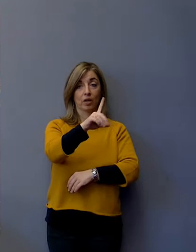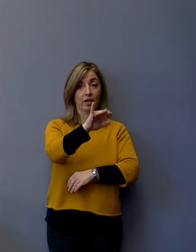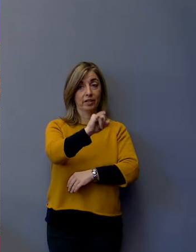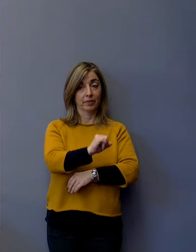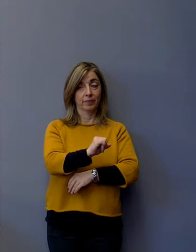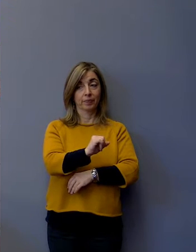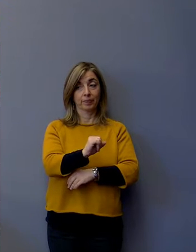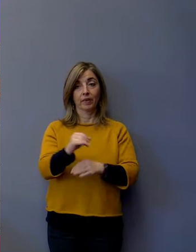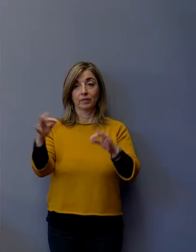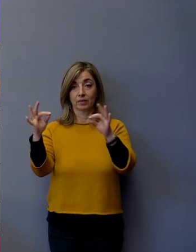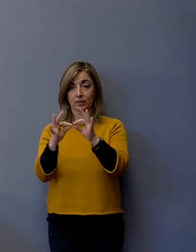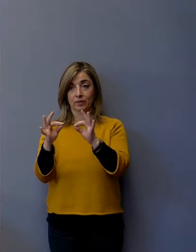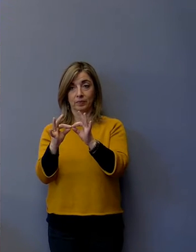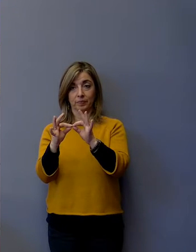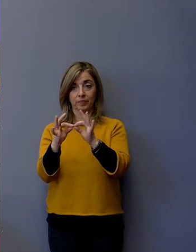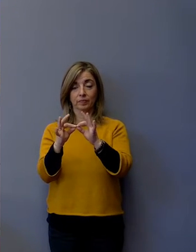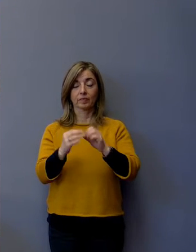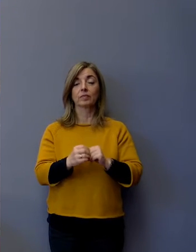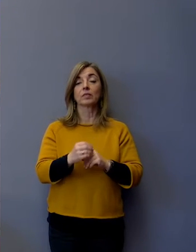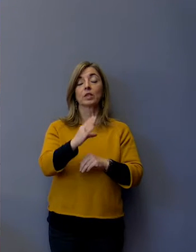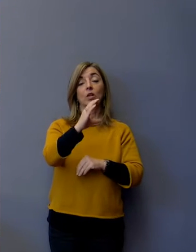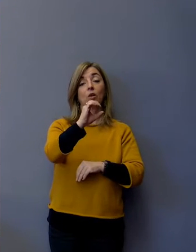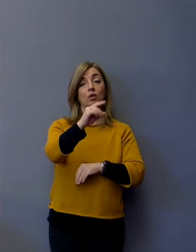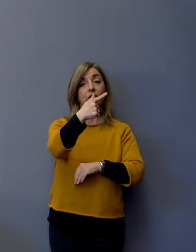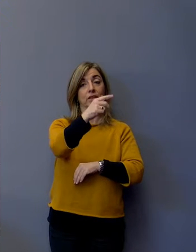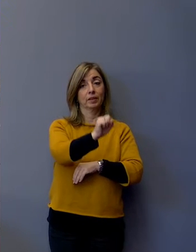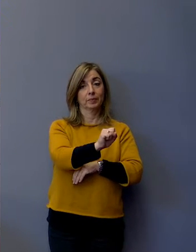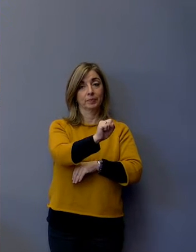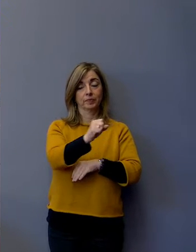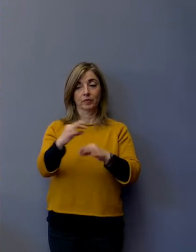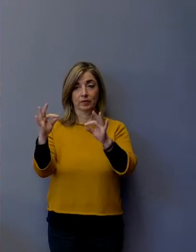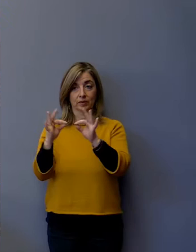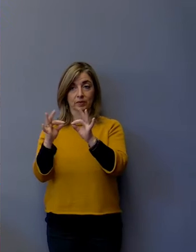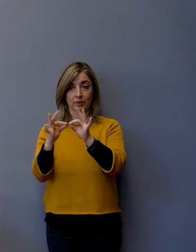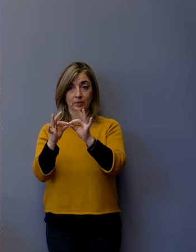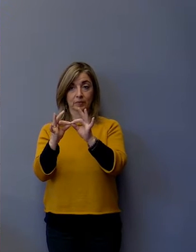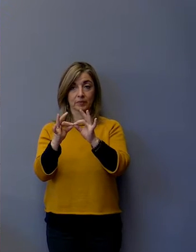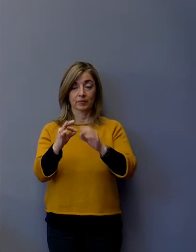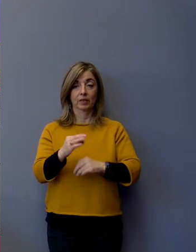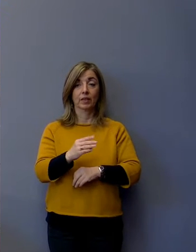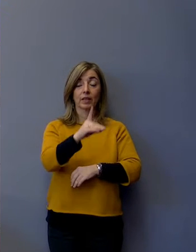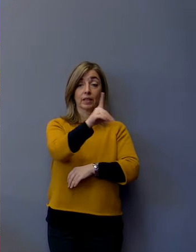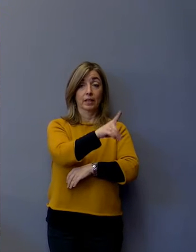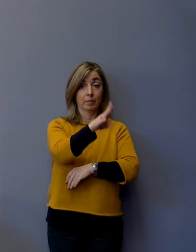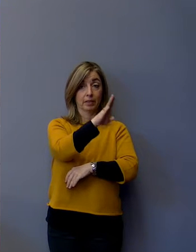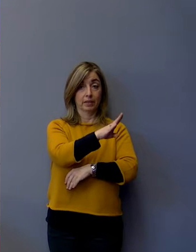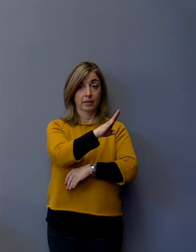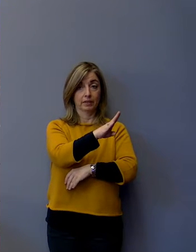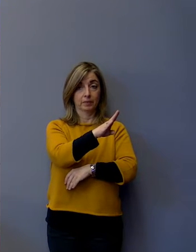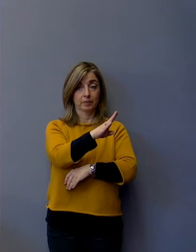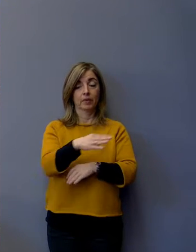a prelevare consigliere costa favorevole consigliere de benedictis